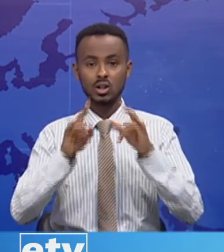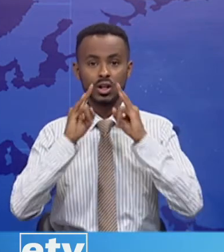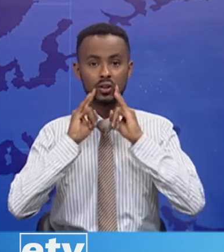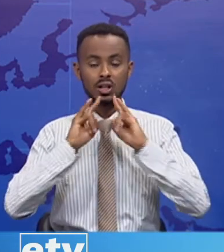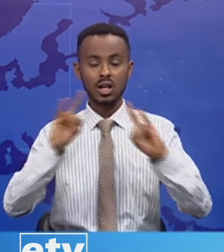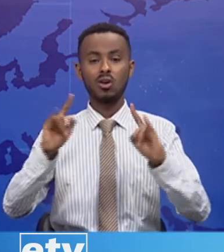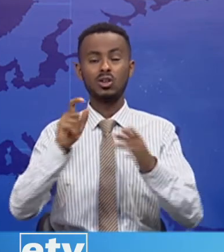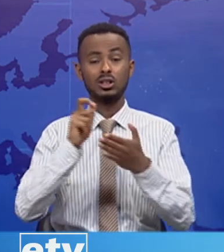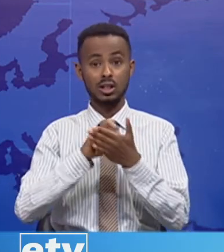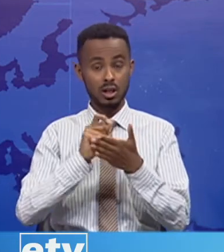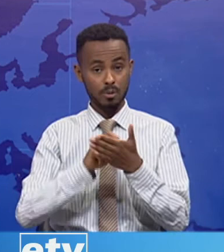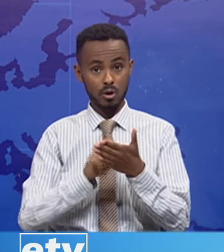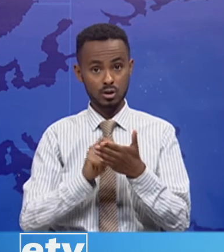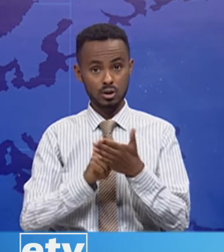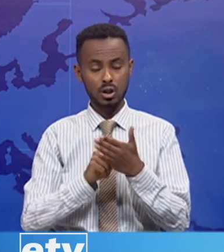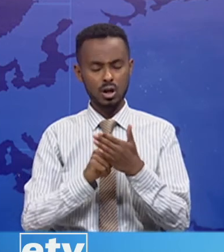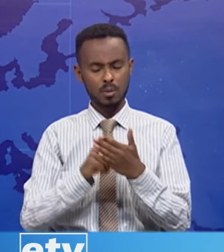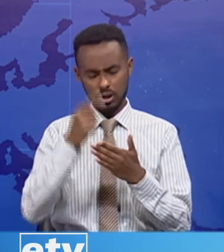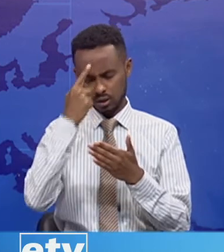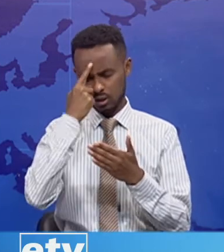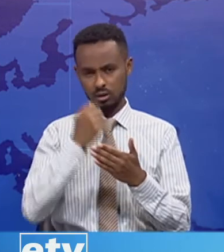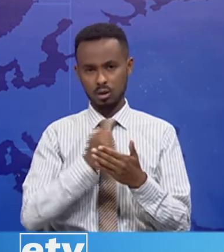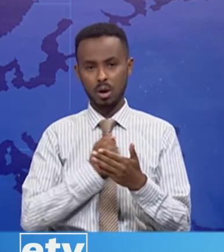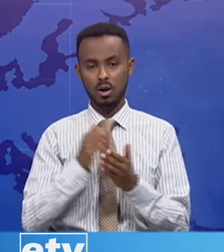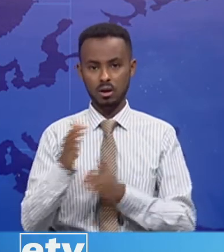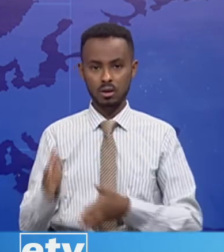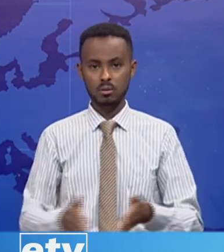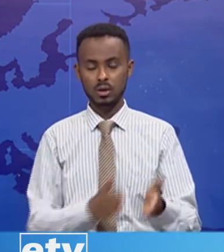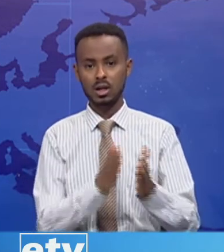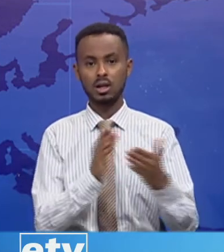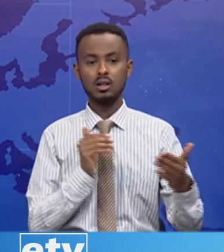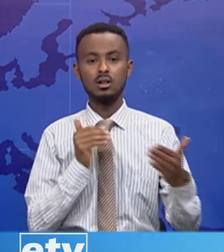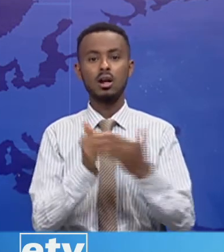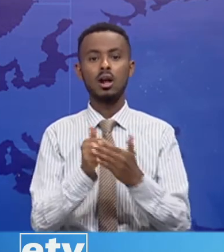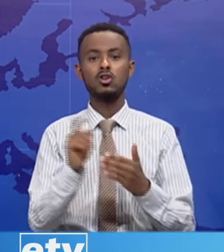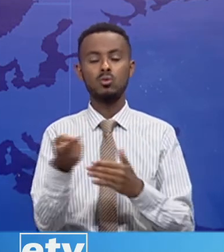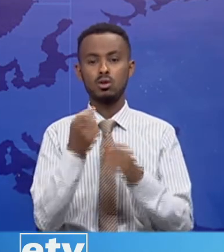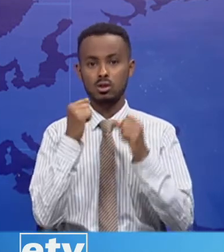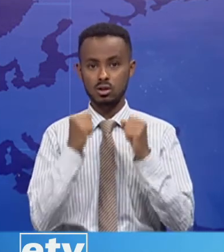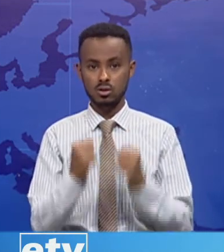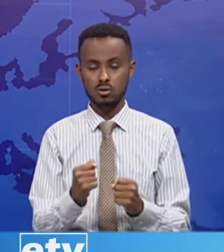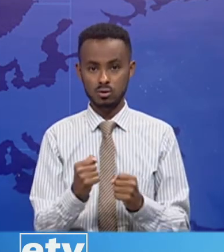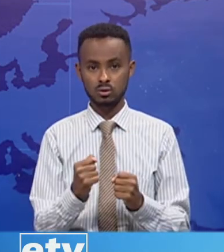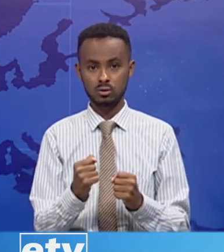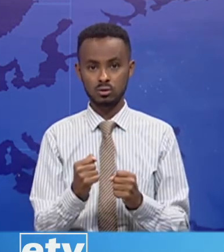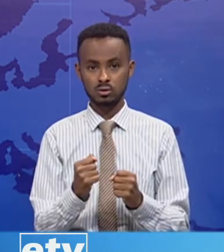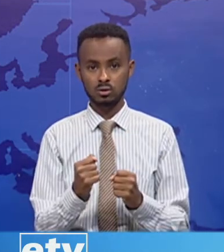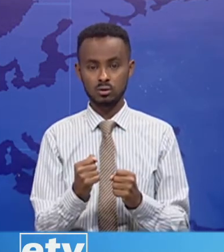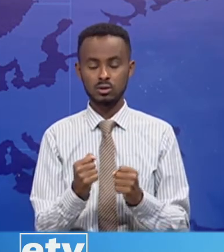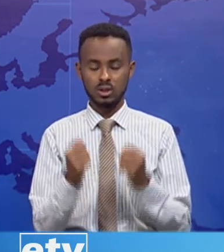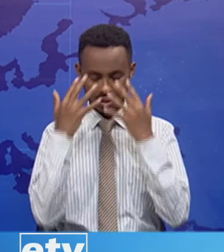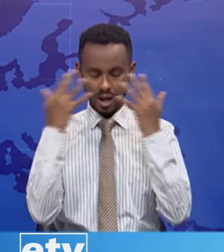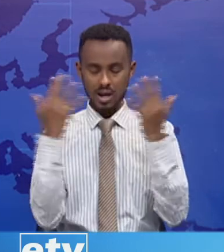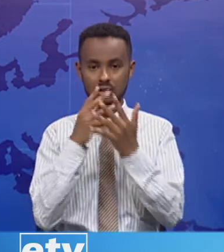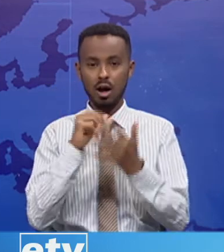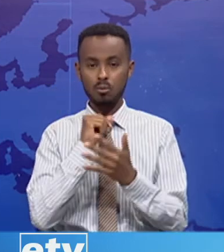ዜናዎች፣ ዘገባዎች በአስተማማኝ መንገድ ተደራሽ መሆን እንዲችሉ ሳይዛቡ